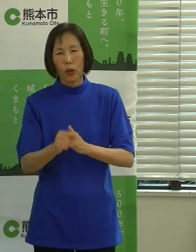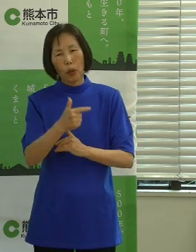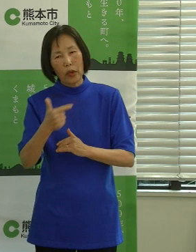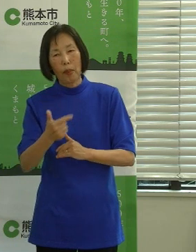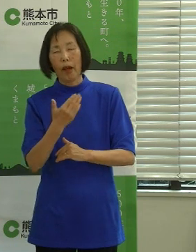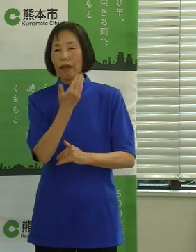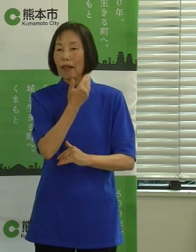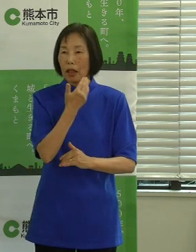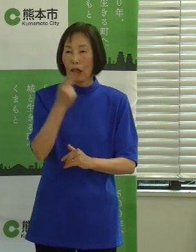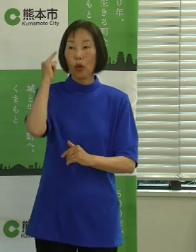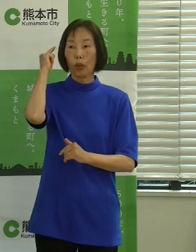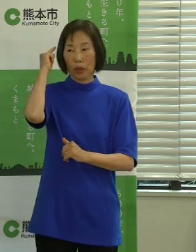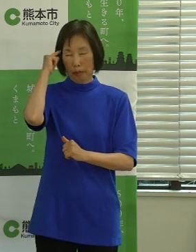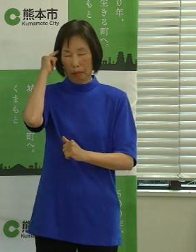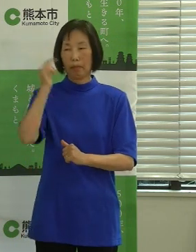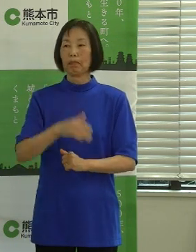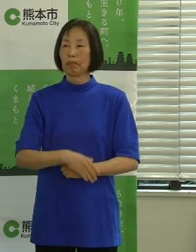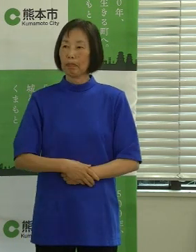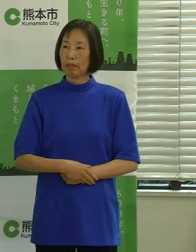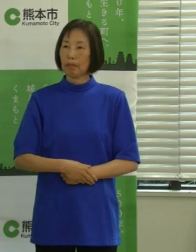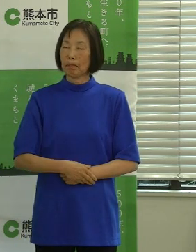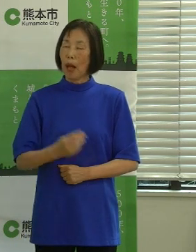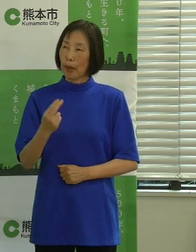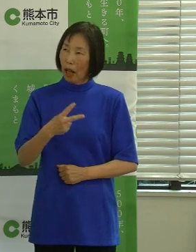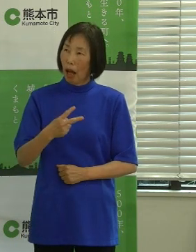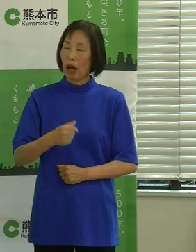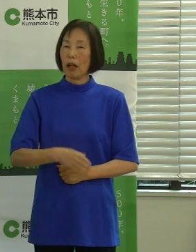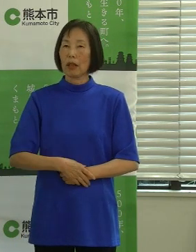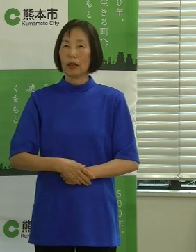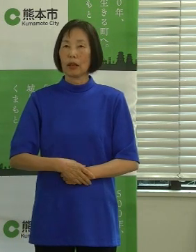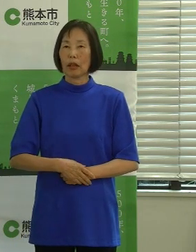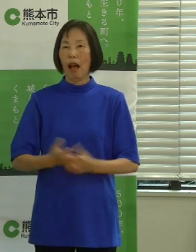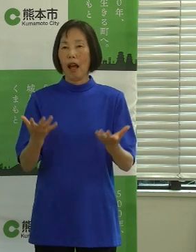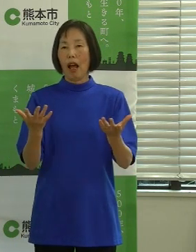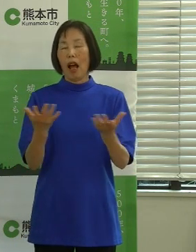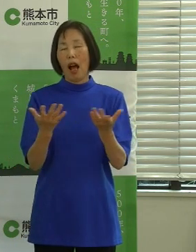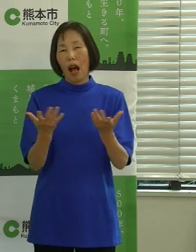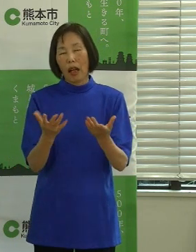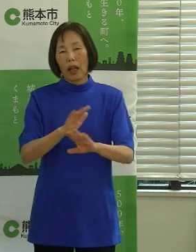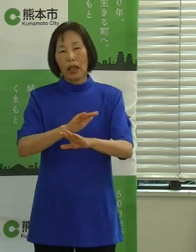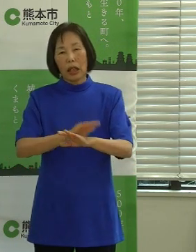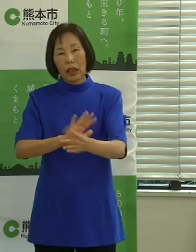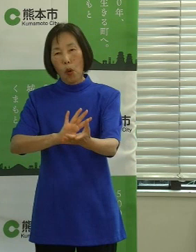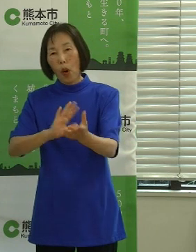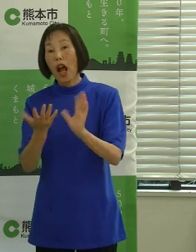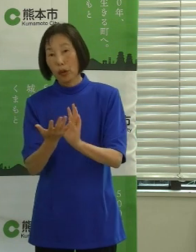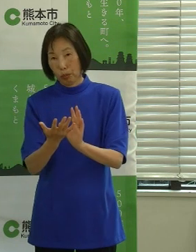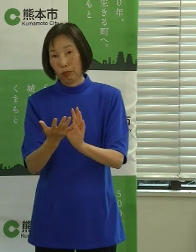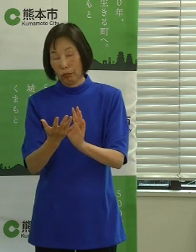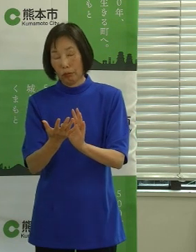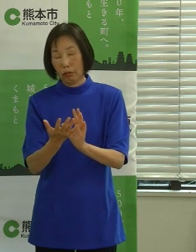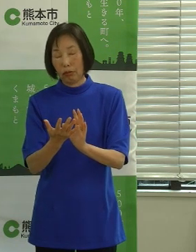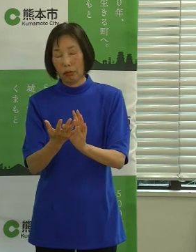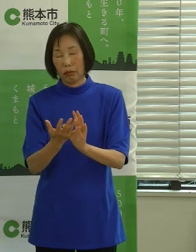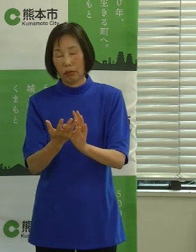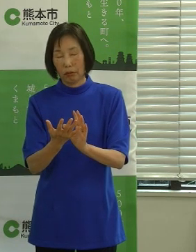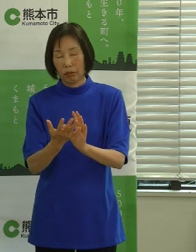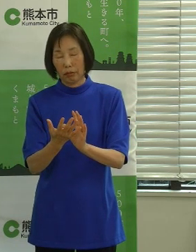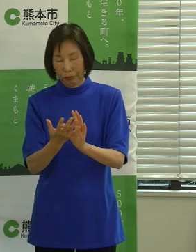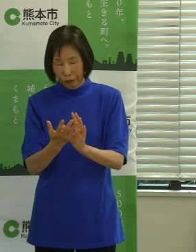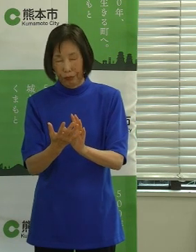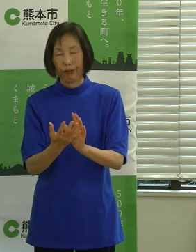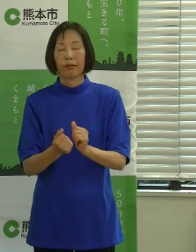なことだというふうに思っています。それからもう一つこの働き方改革の中でですね、まあ、新しい、